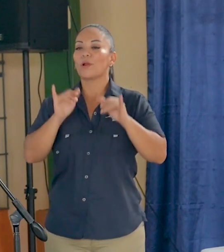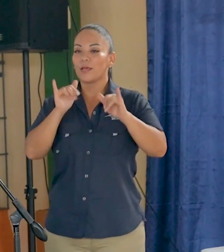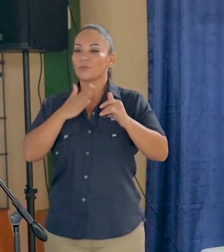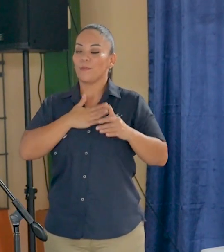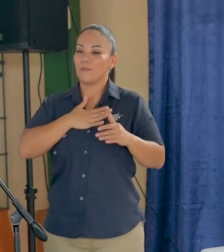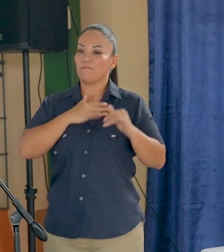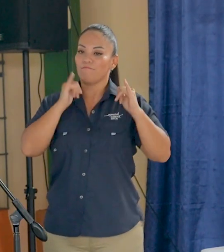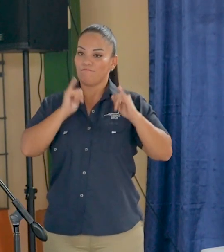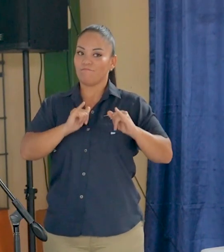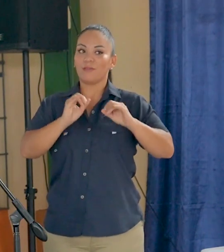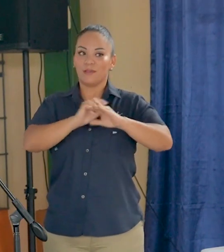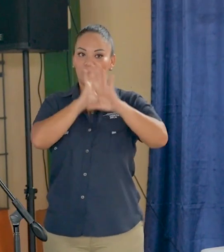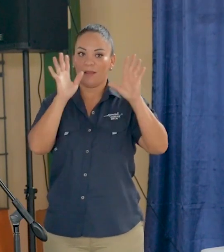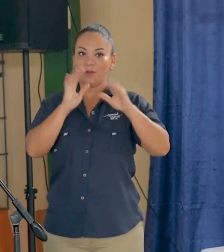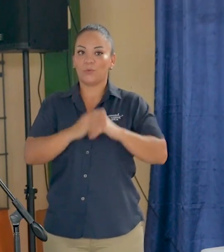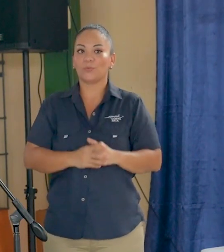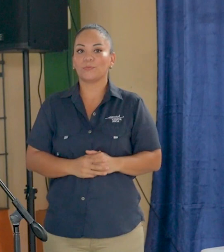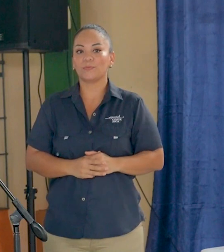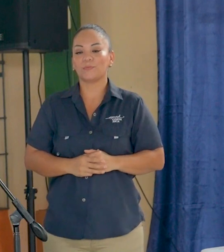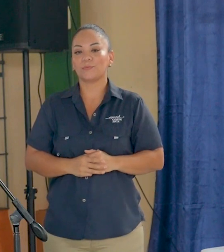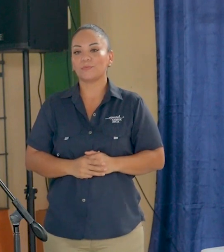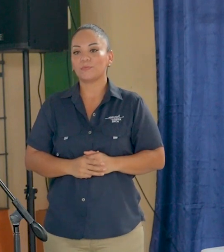claro.